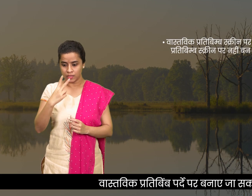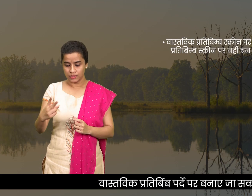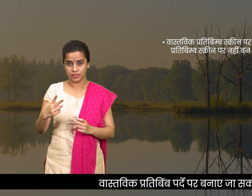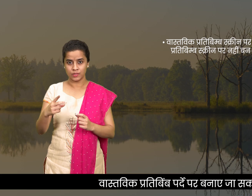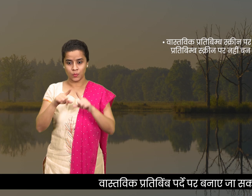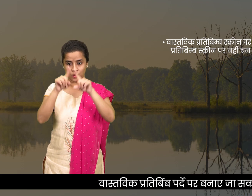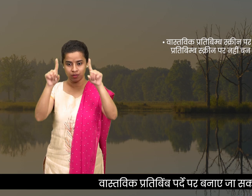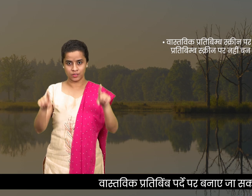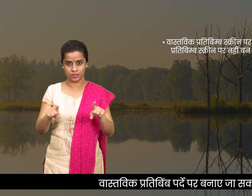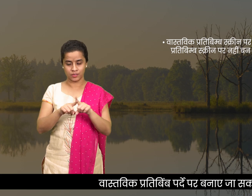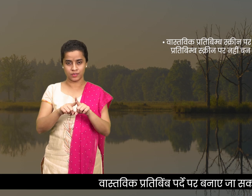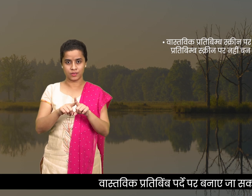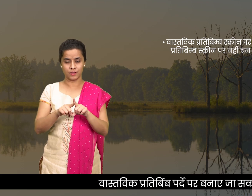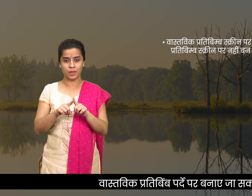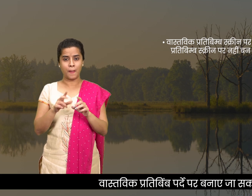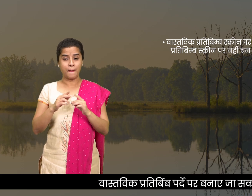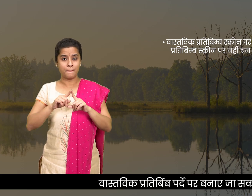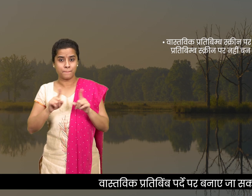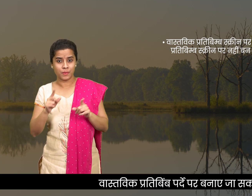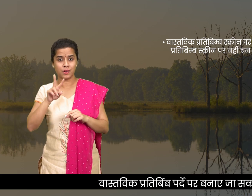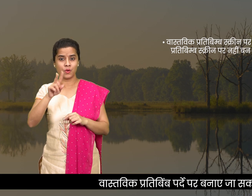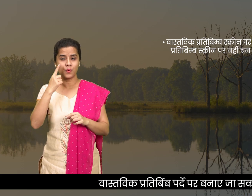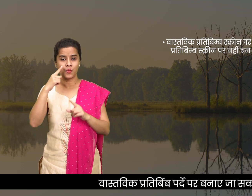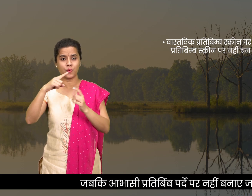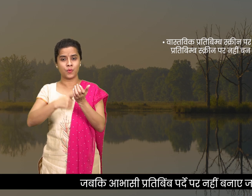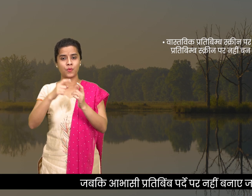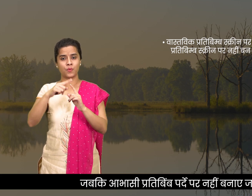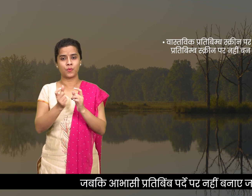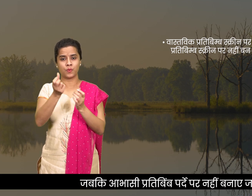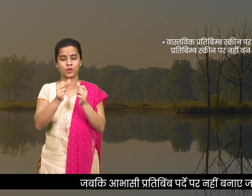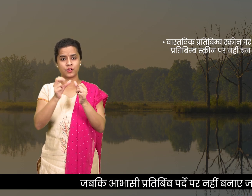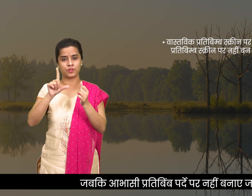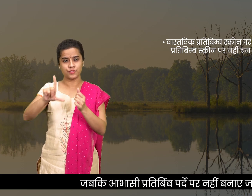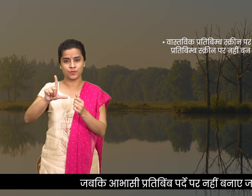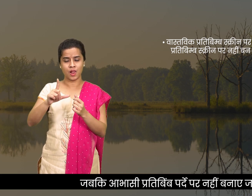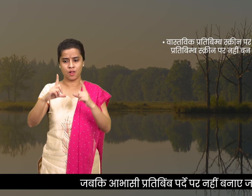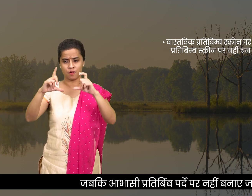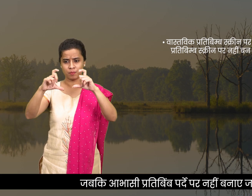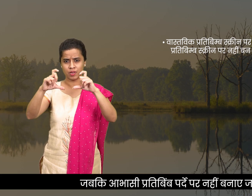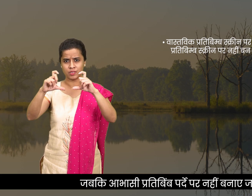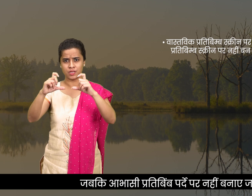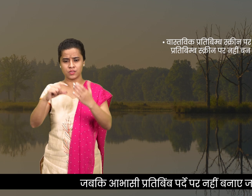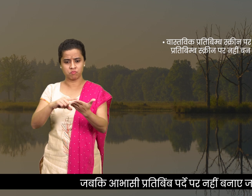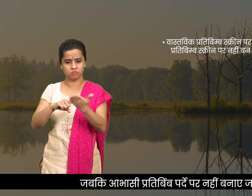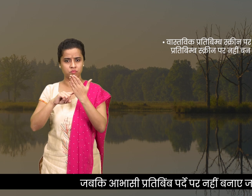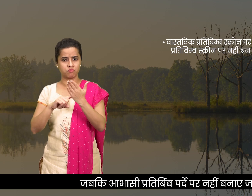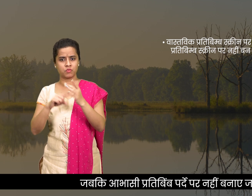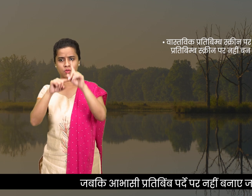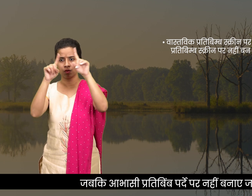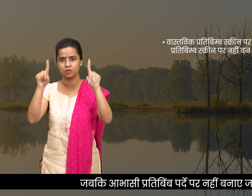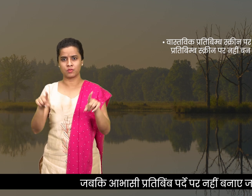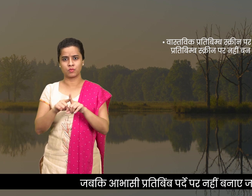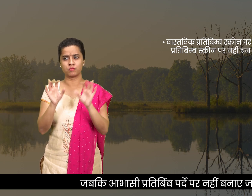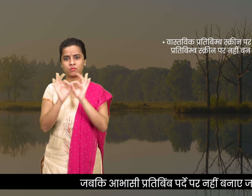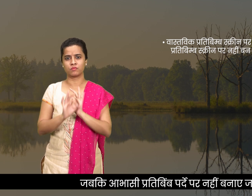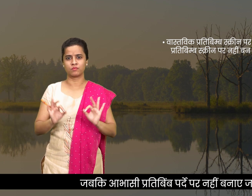वास्तविक प्रतिबिंब पर्दे पर बनाए जा सकते हैं, जबकि आभासी प्रतिबिंब पर्दे पर नहीं बनाए जा